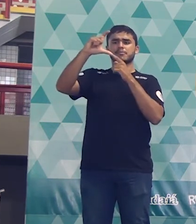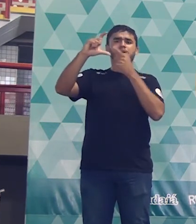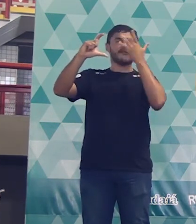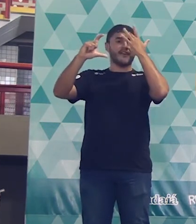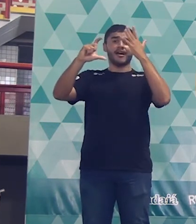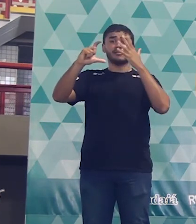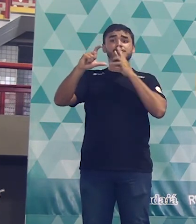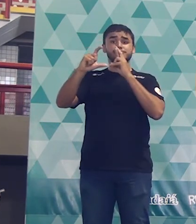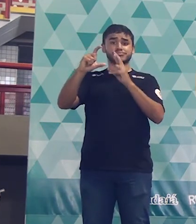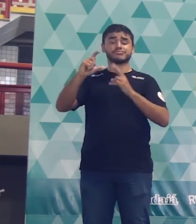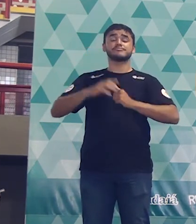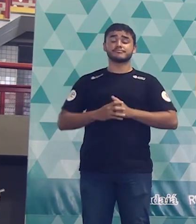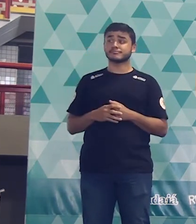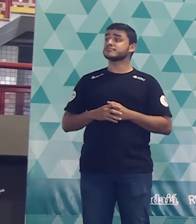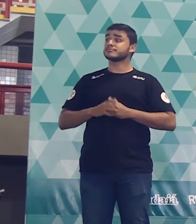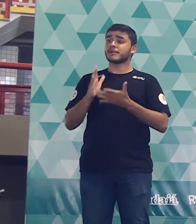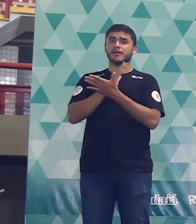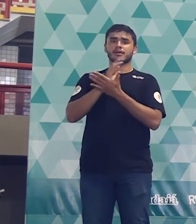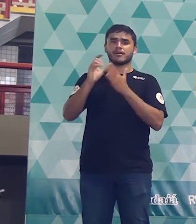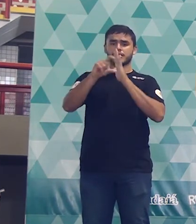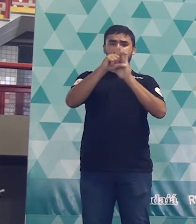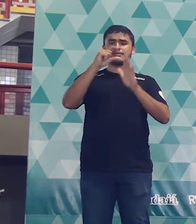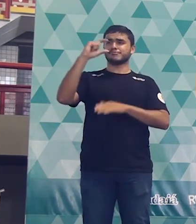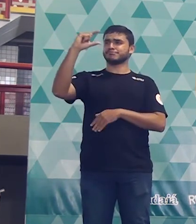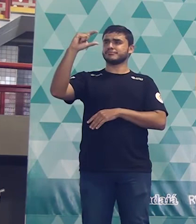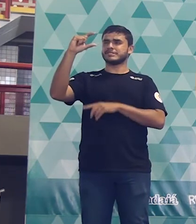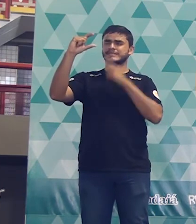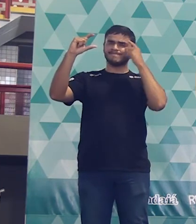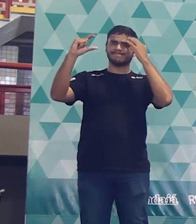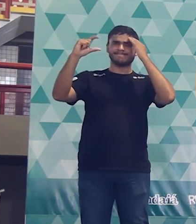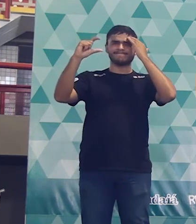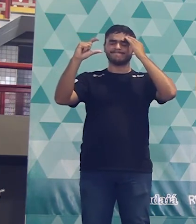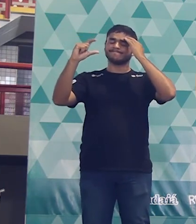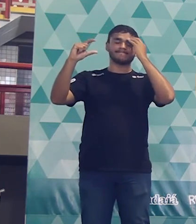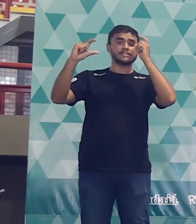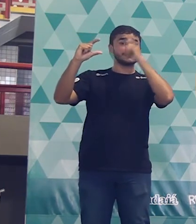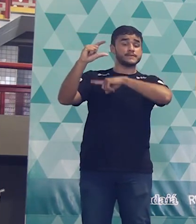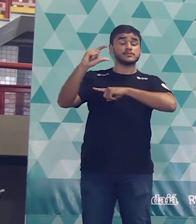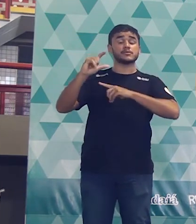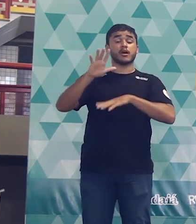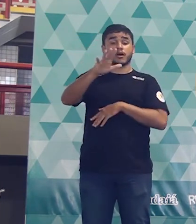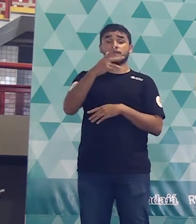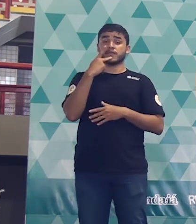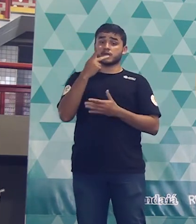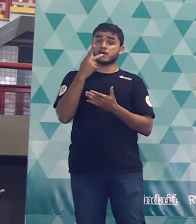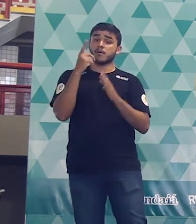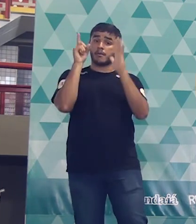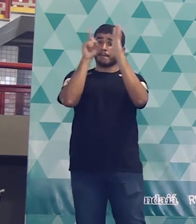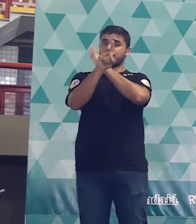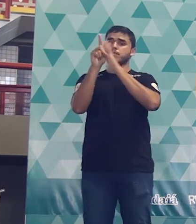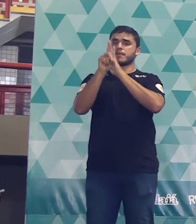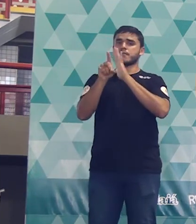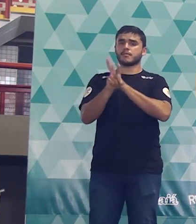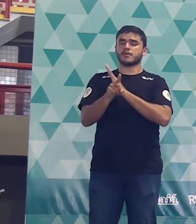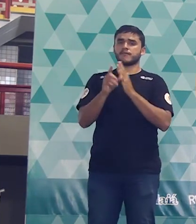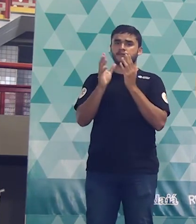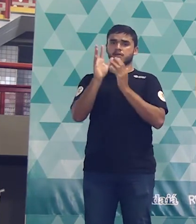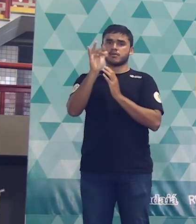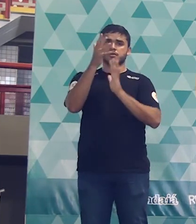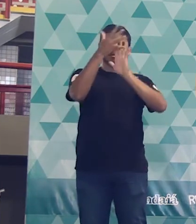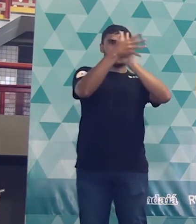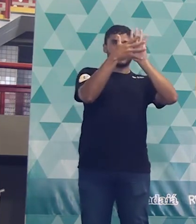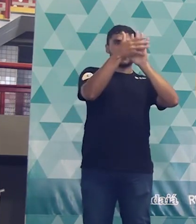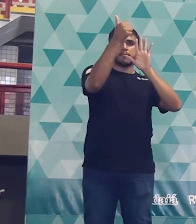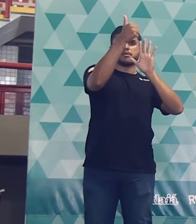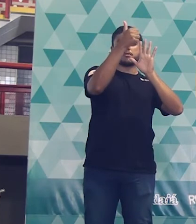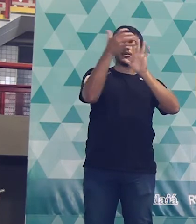textos menores trazem as questões mais complexas. Vai haver na sua prova questão para comparar texto, não vai? Questão para